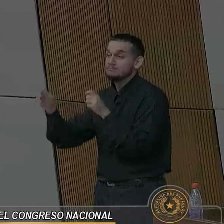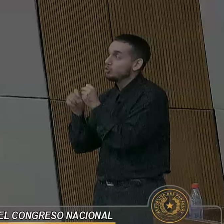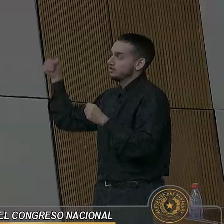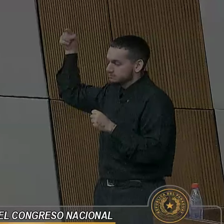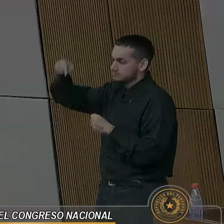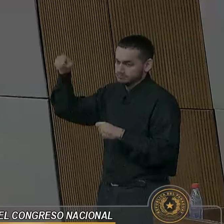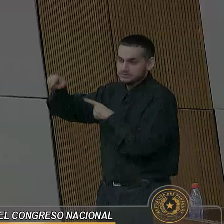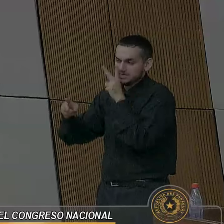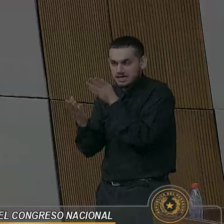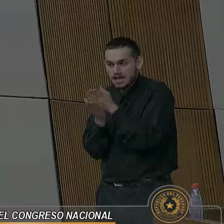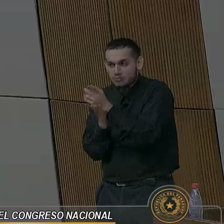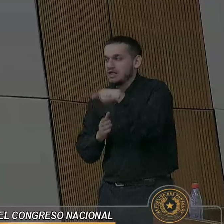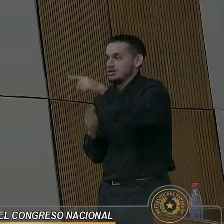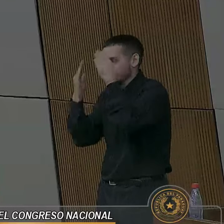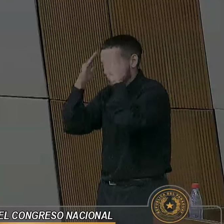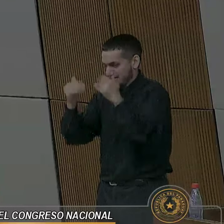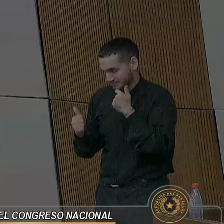pueda ayudar. Muchas gracias.